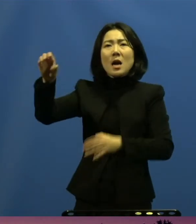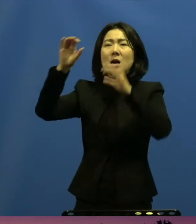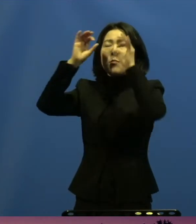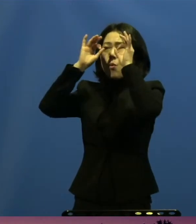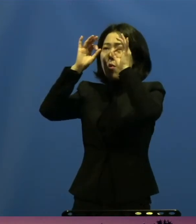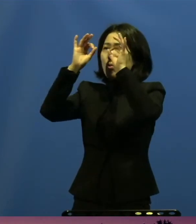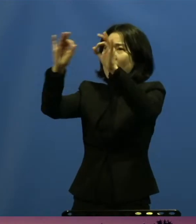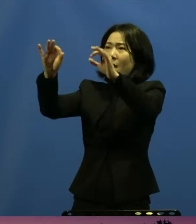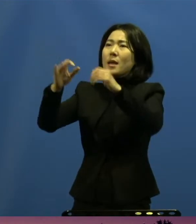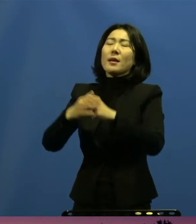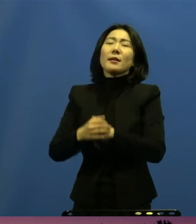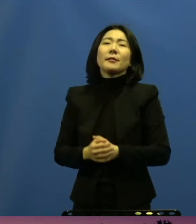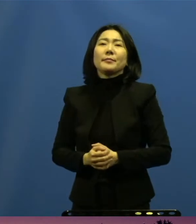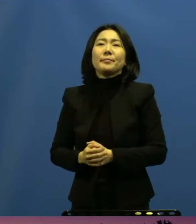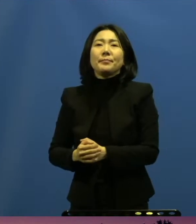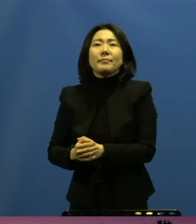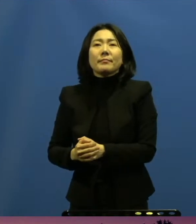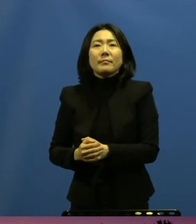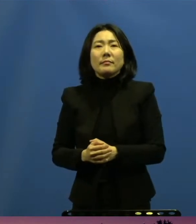십자가 보내.